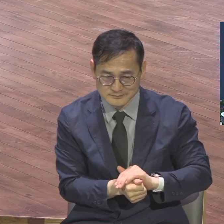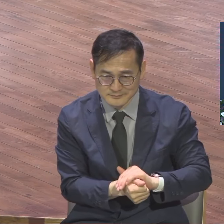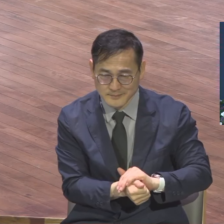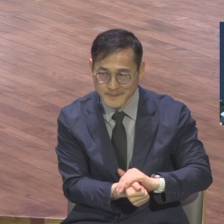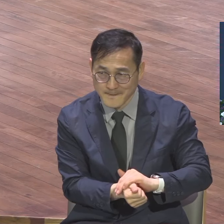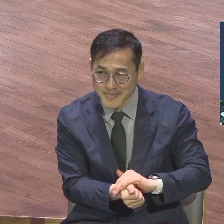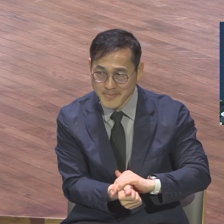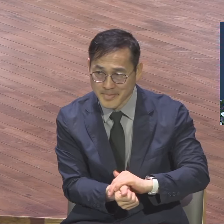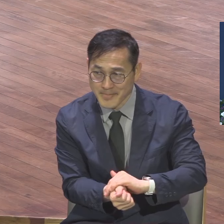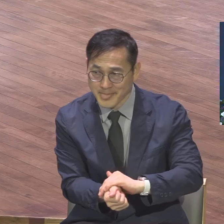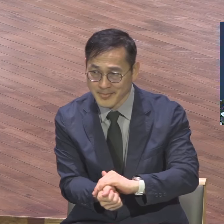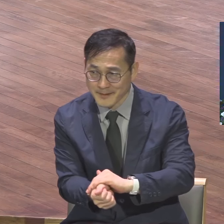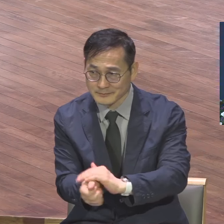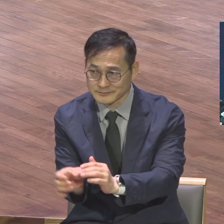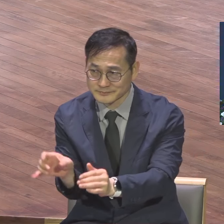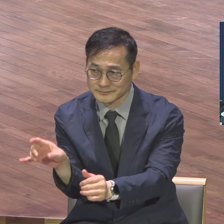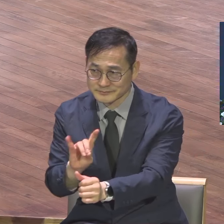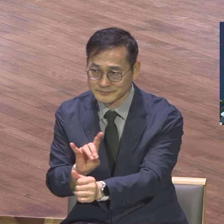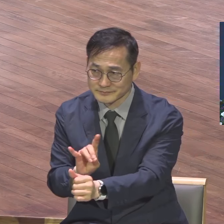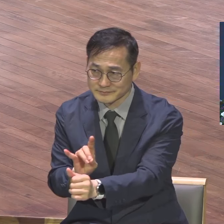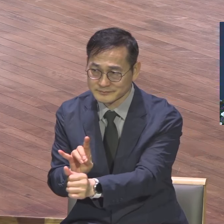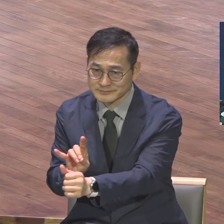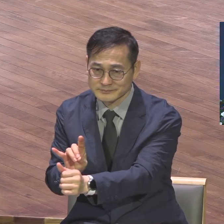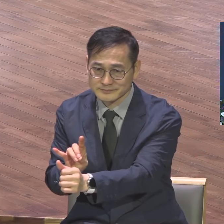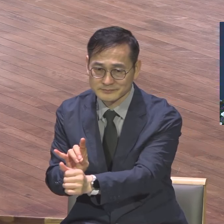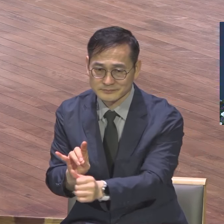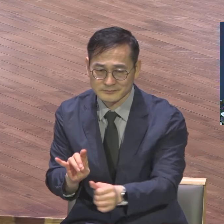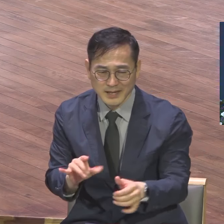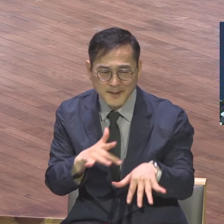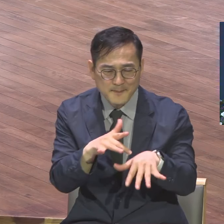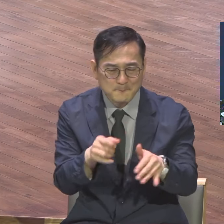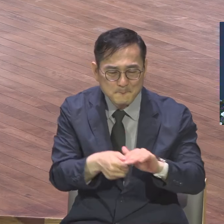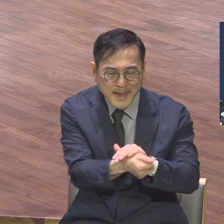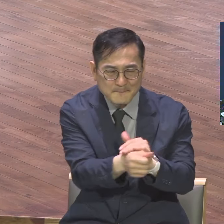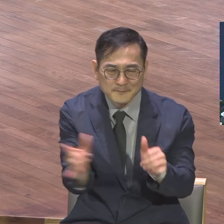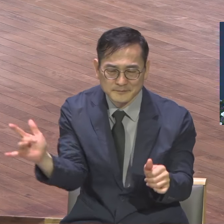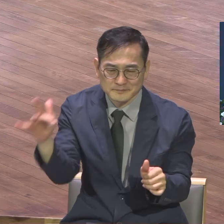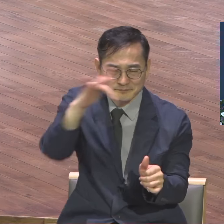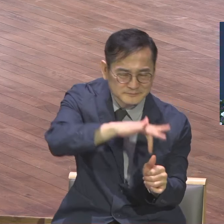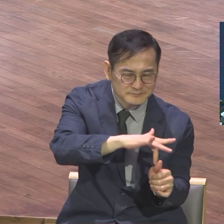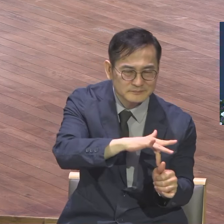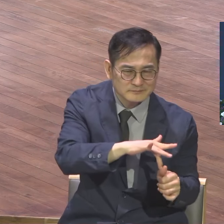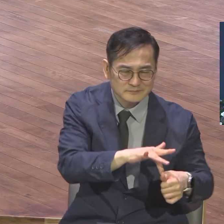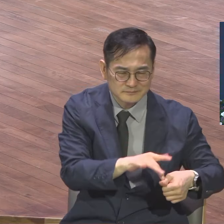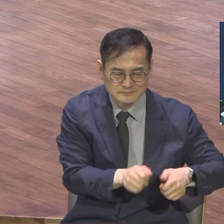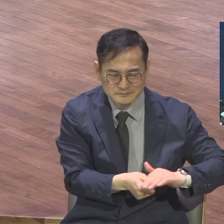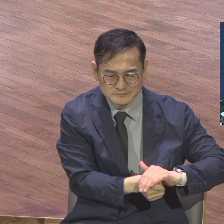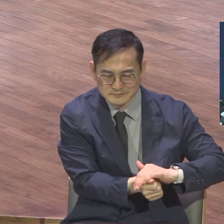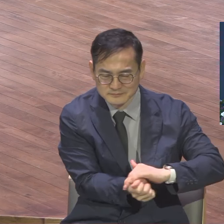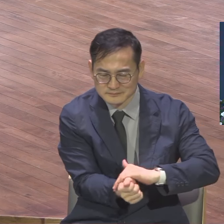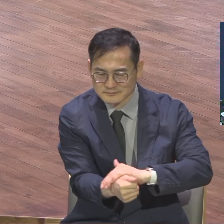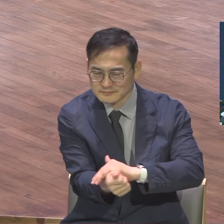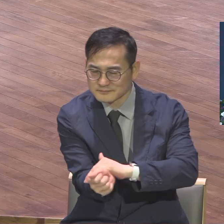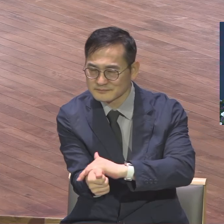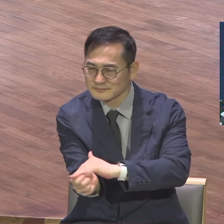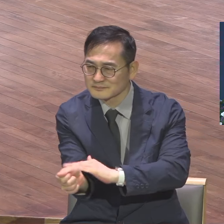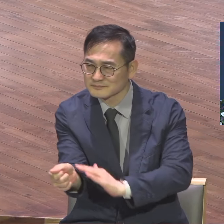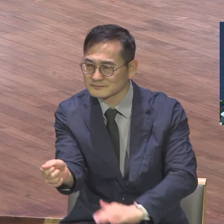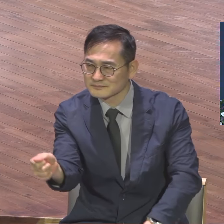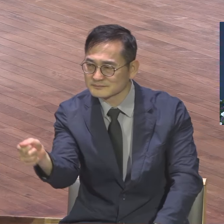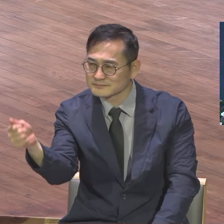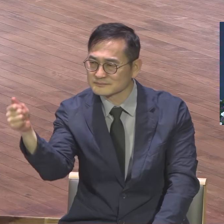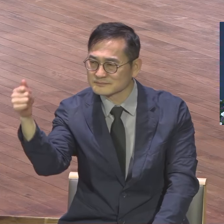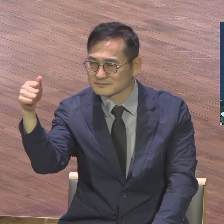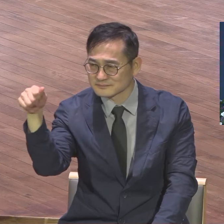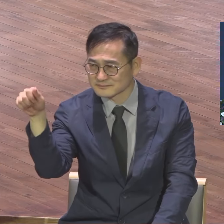속인 겁니다. 뱀에 들어와서 제일 친한 뱀과 뱀에 들어와가지고 아담을